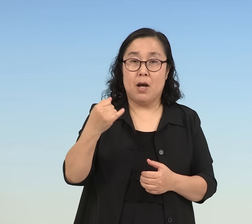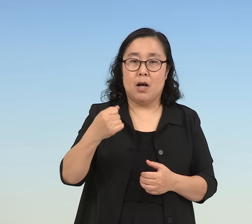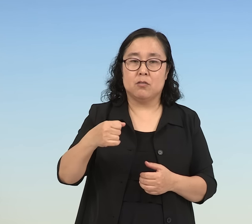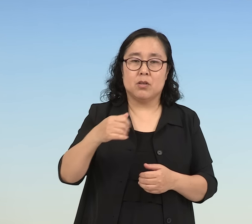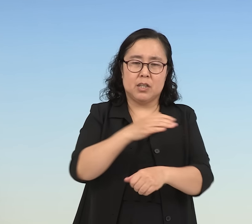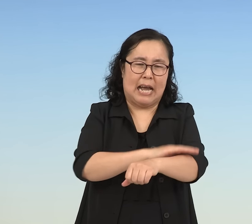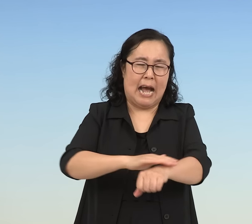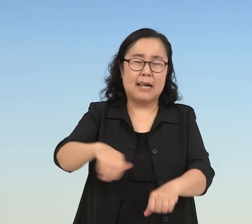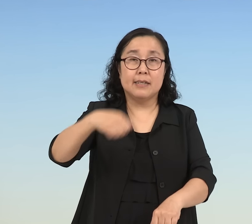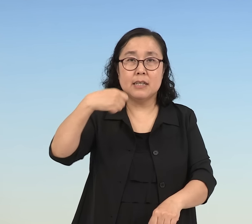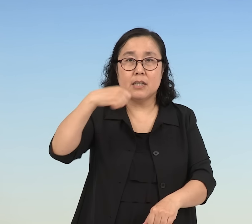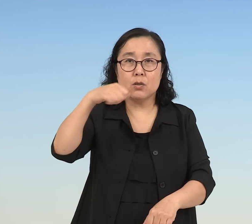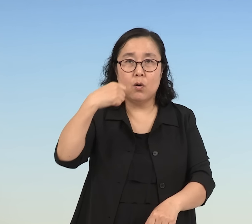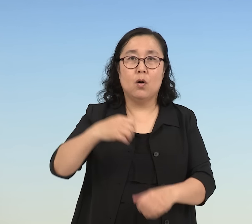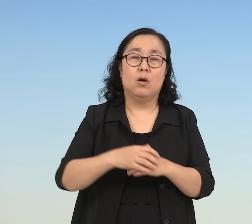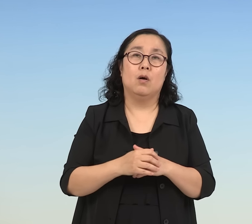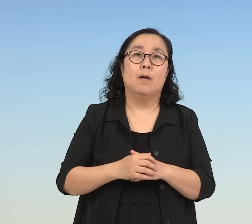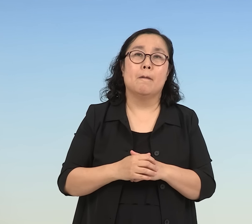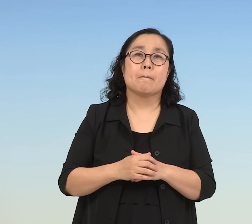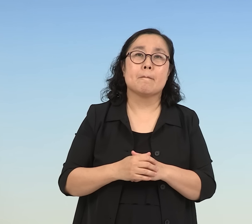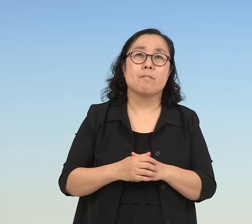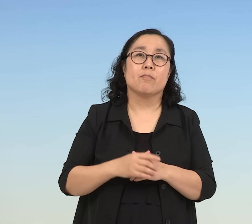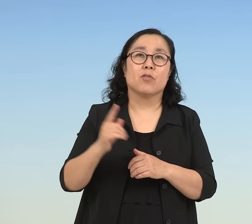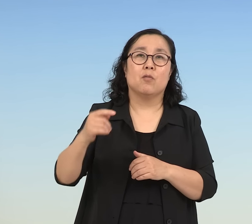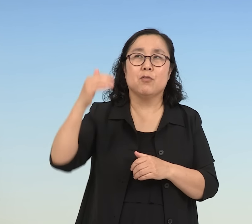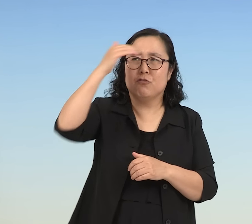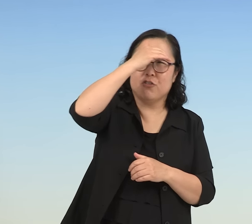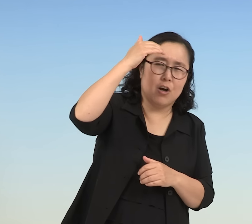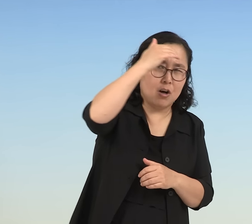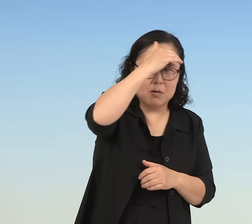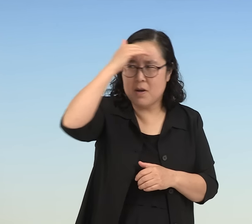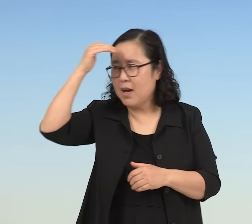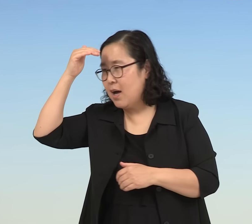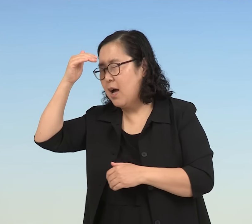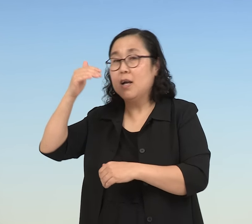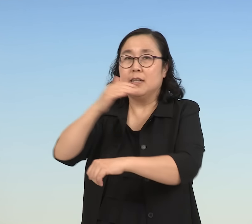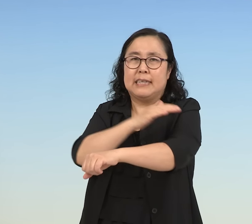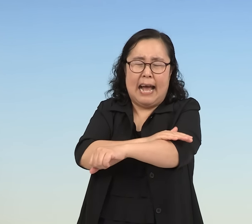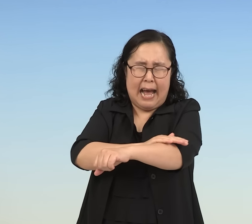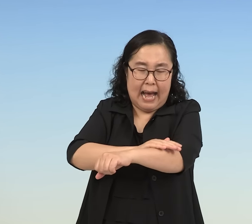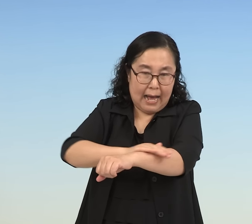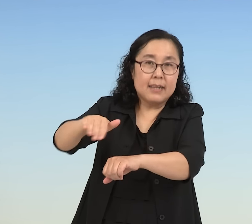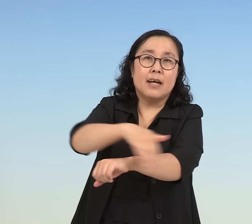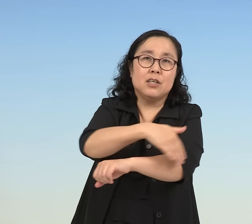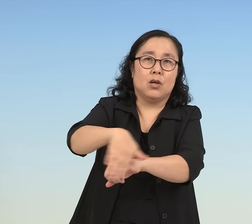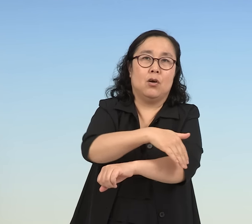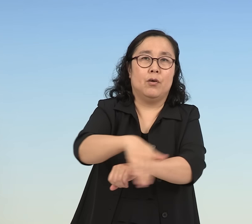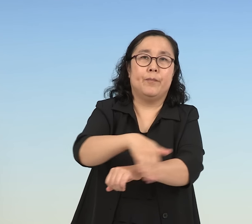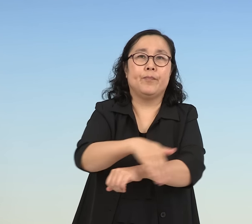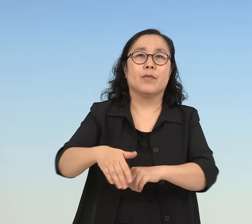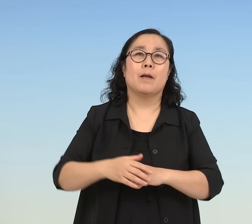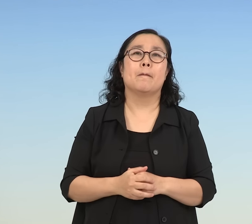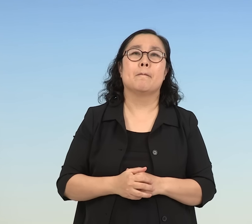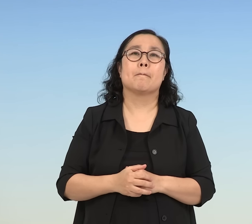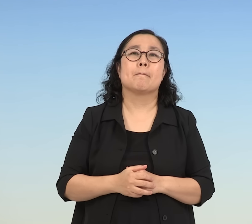잘 드시고. 아, 모시고 어디 뭐 좀 구경 갑시다 그러고 모시고 나가니까 막 저보다 더 빨리